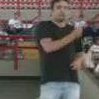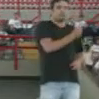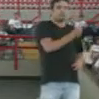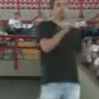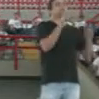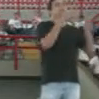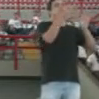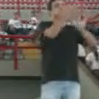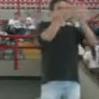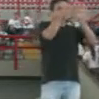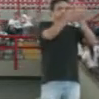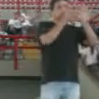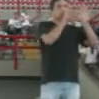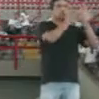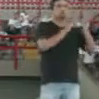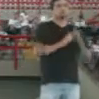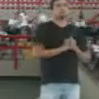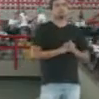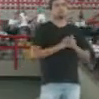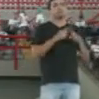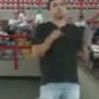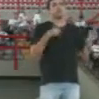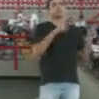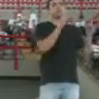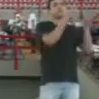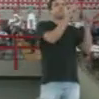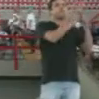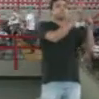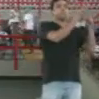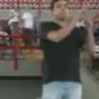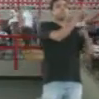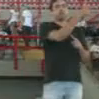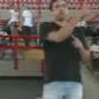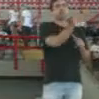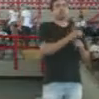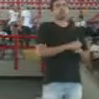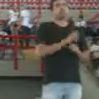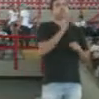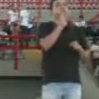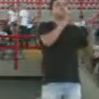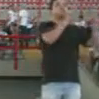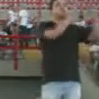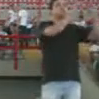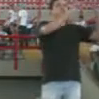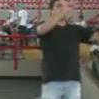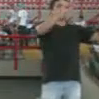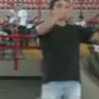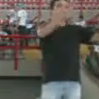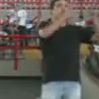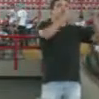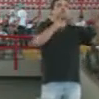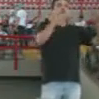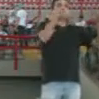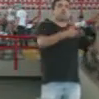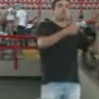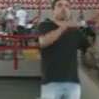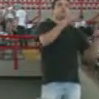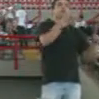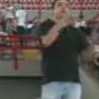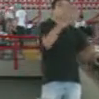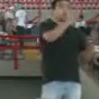é um texto. Só que não tem verbo, é só uma frase. Porque se eu disser, o